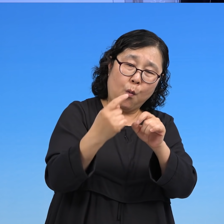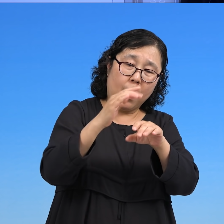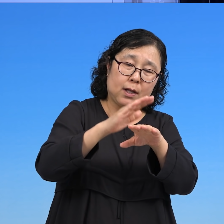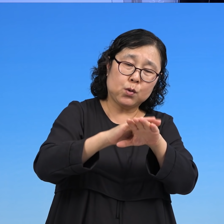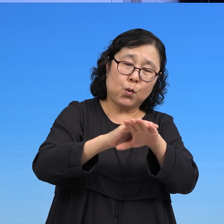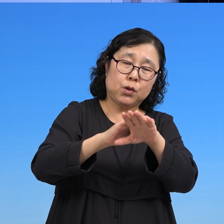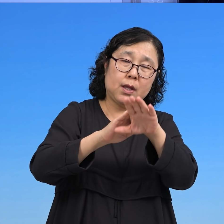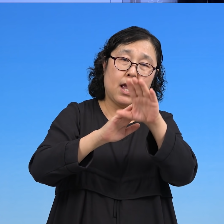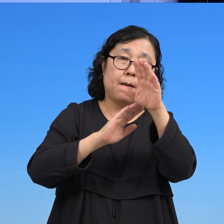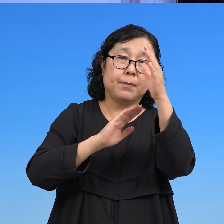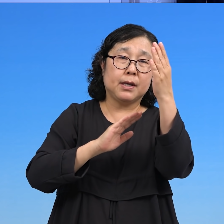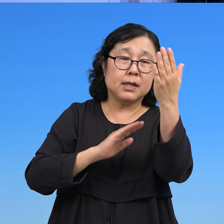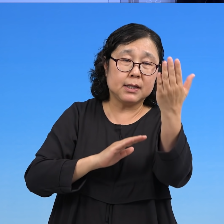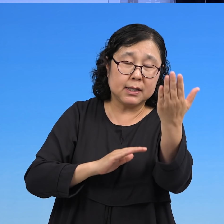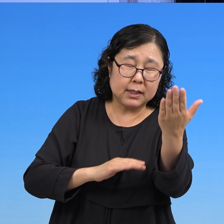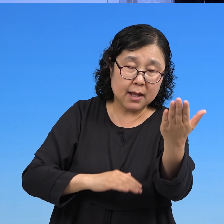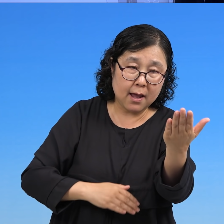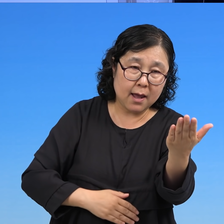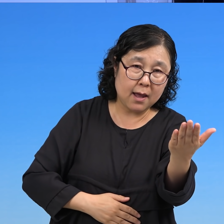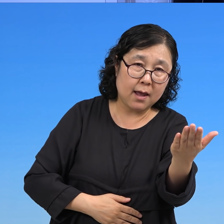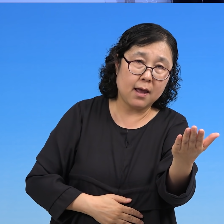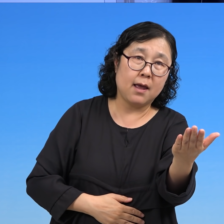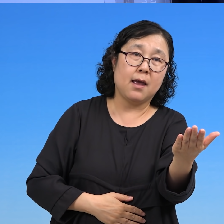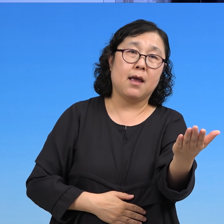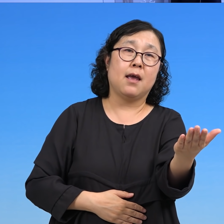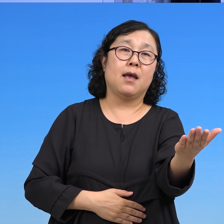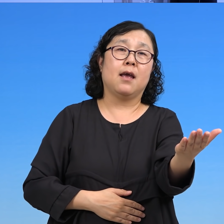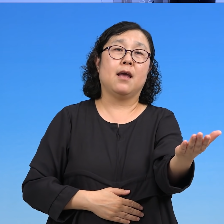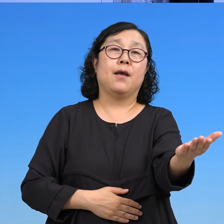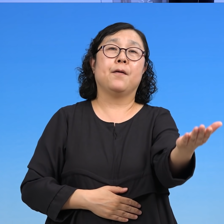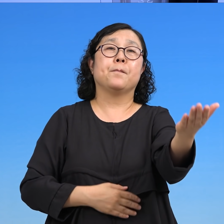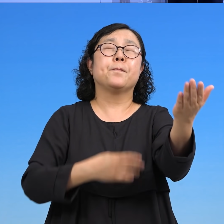다가와 손 내미시네